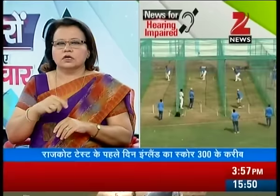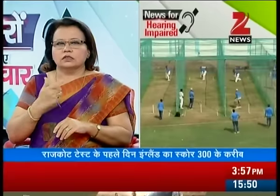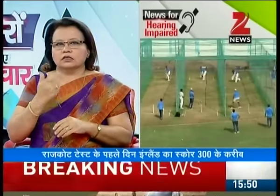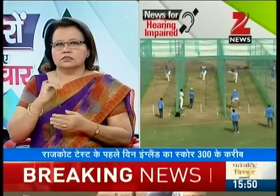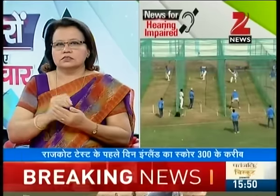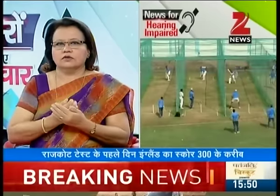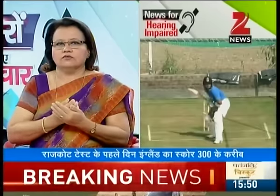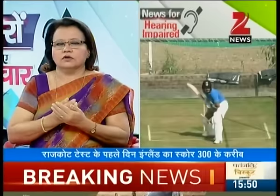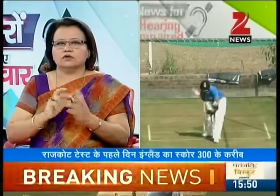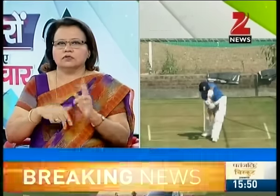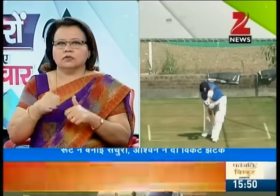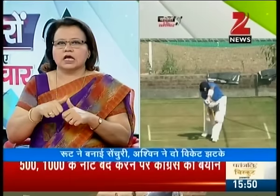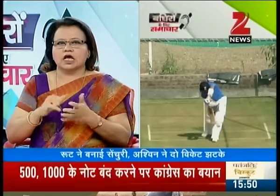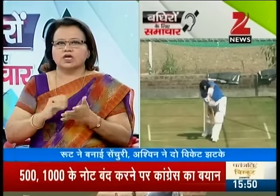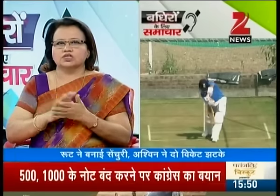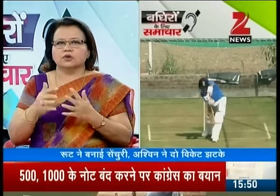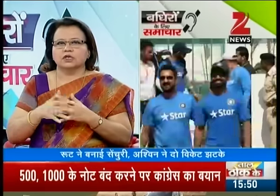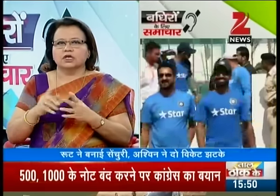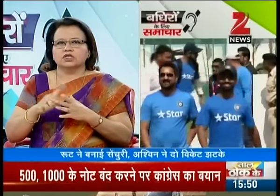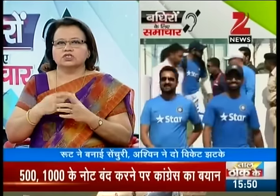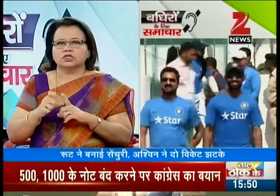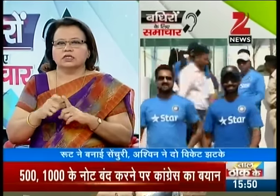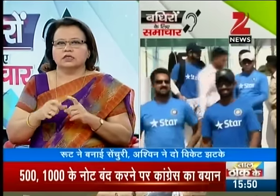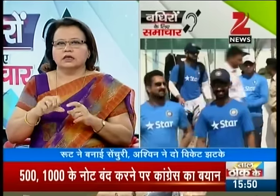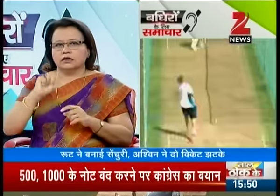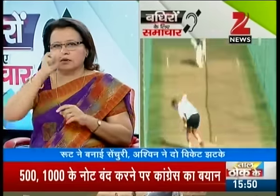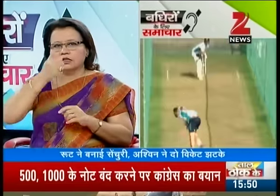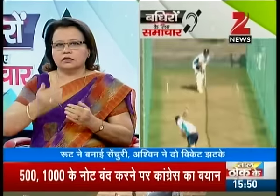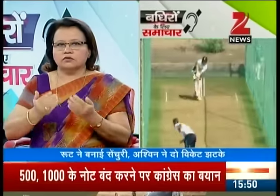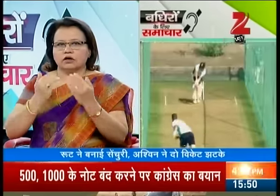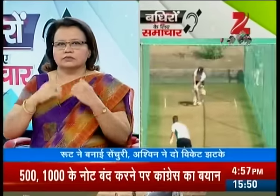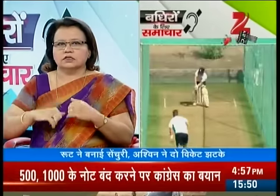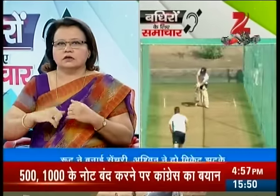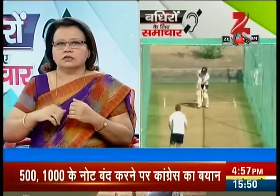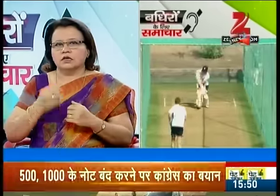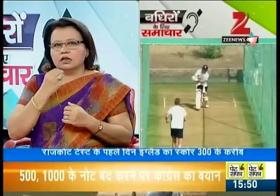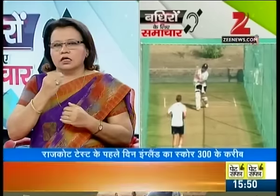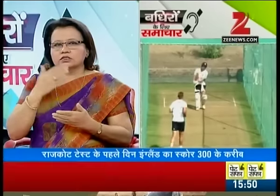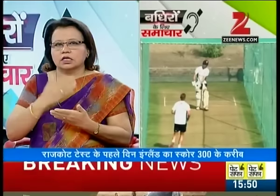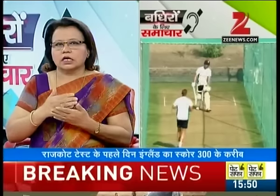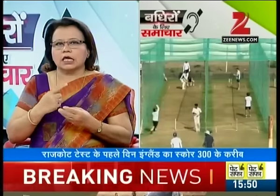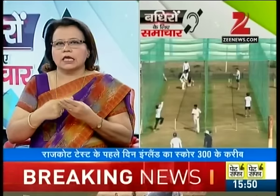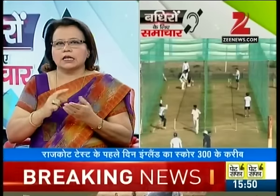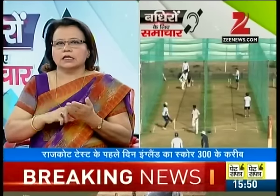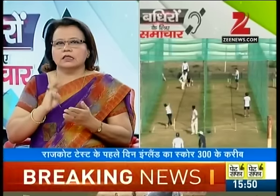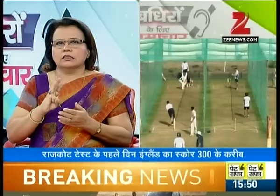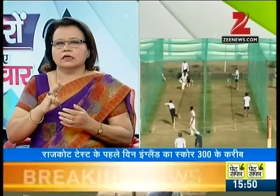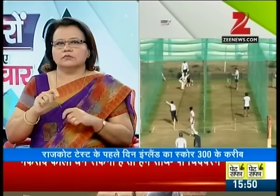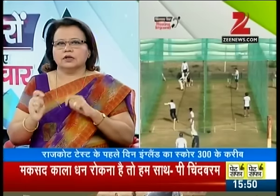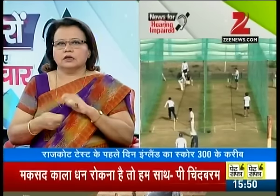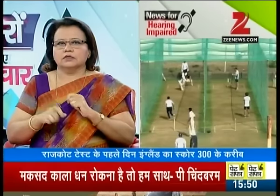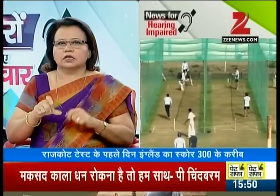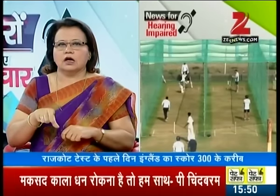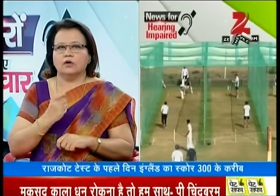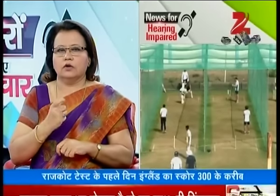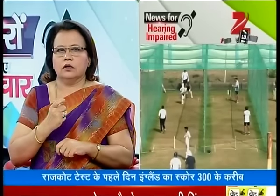2-2 जीवन दान मिले। इसके बाद अश्विन और जडेजा ने भारत की वापसी कराई। लंच तक इंग्लैंड के 3